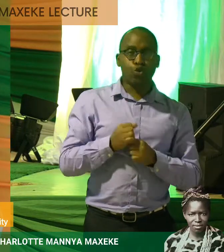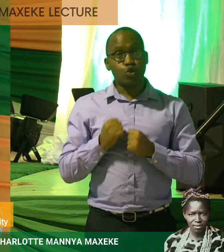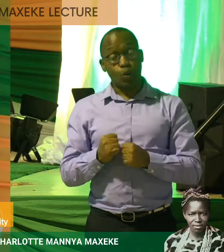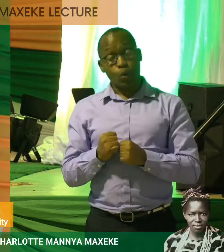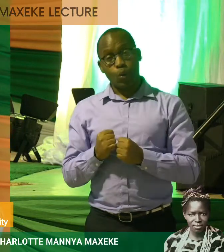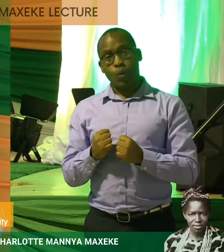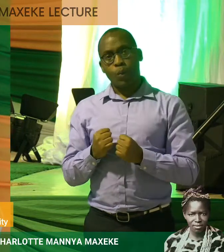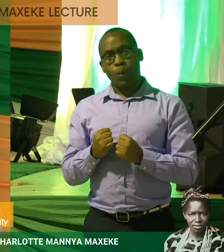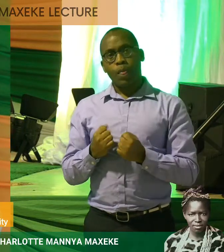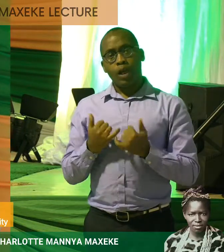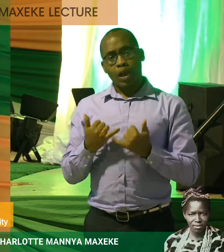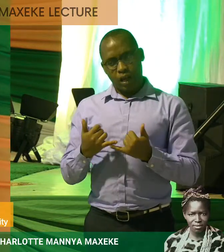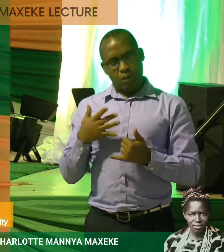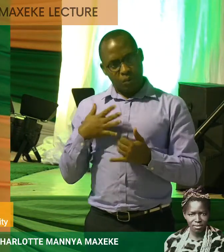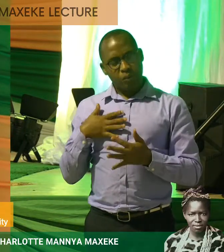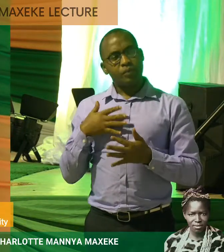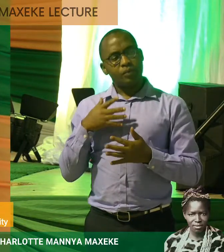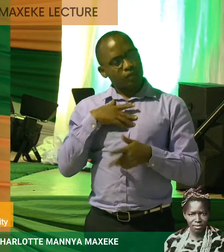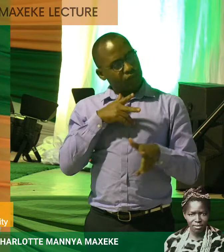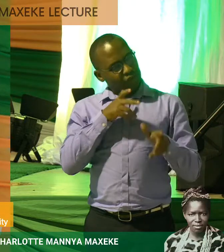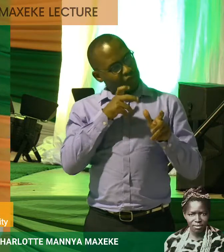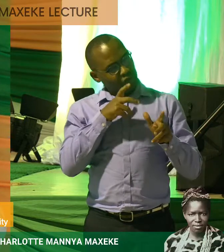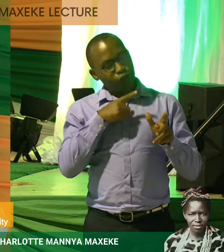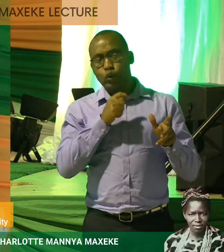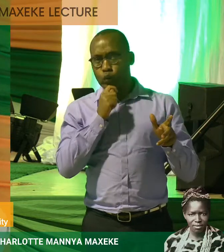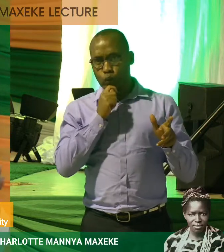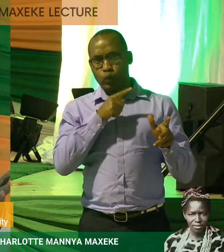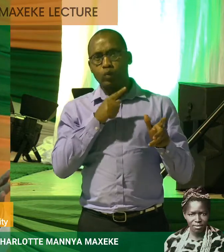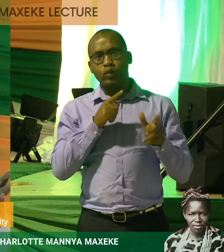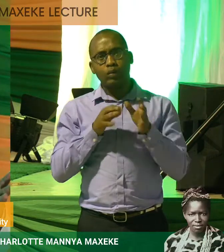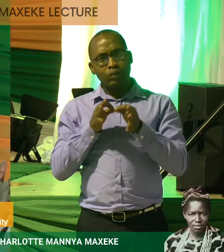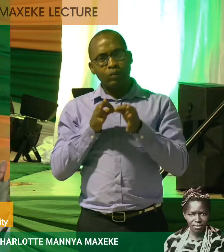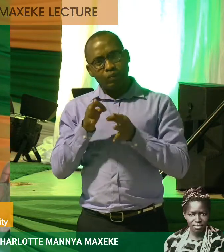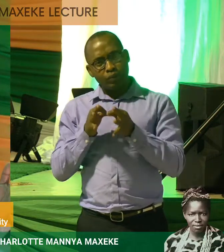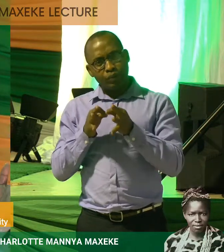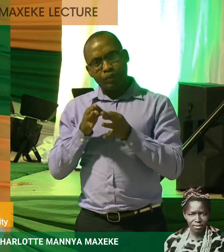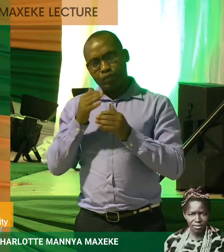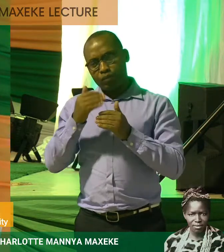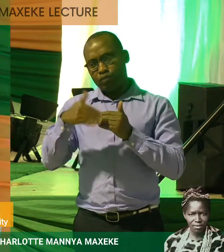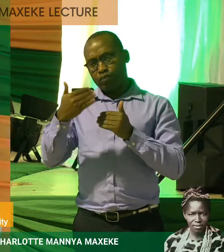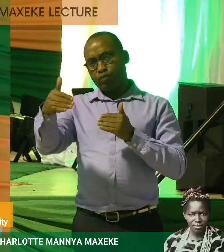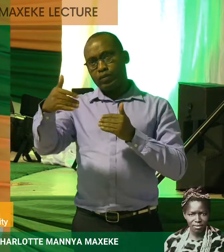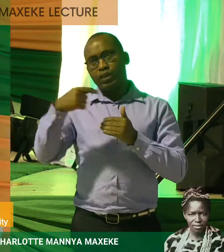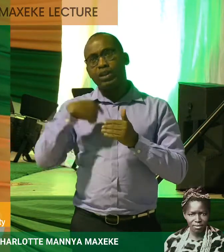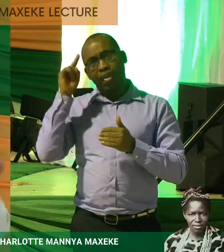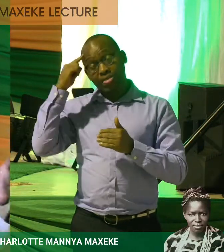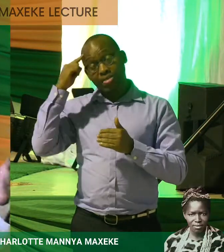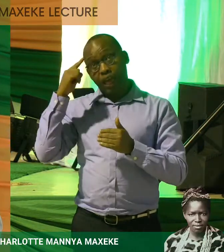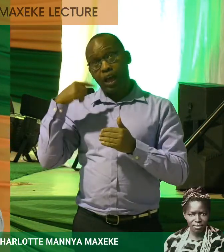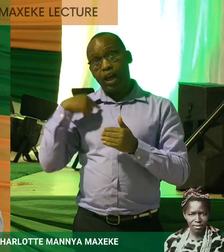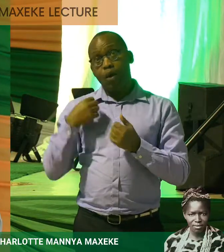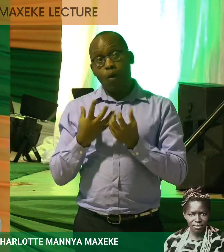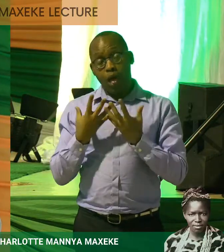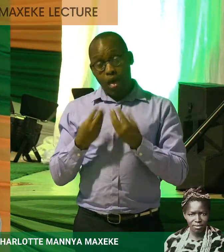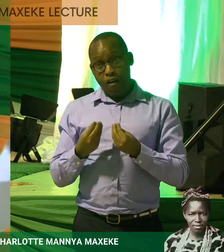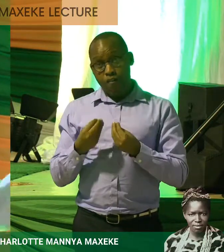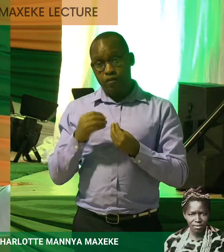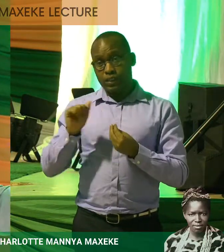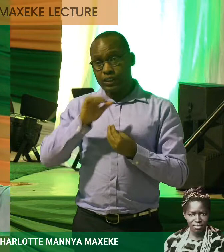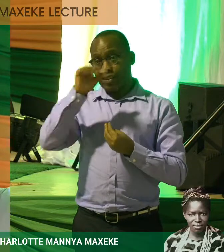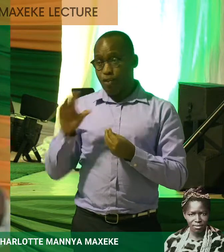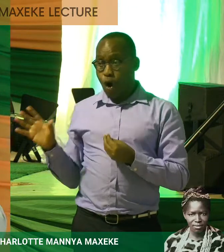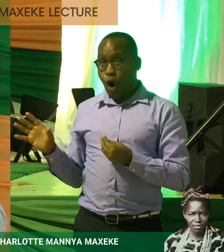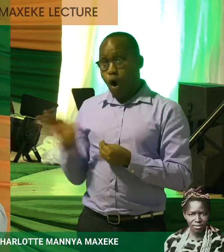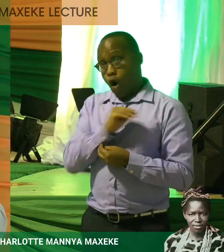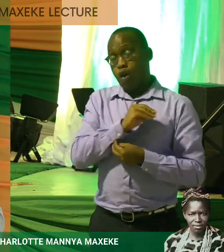wamchaza kunjalo nje ndinyanisile xa ndisithi njengoba kuzawuqhubeleka nje zi-memorial lectures throughout the